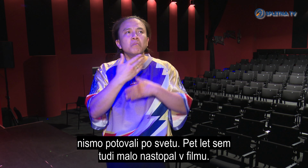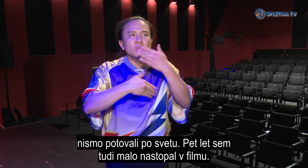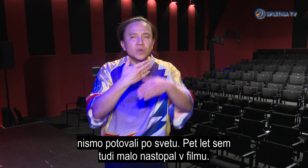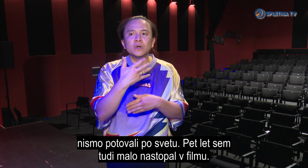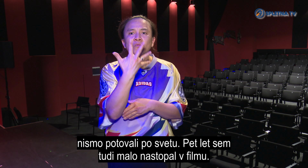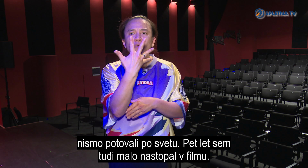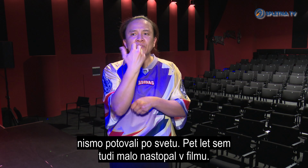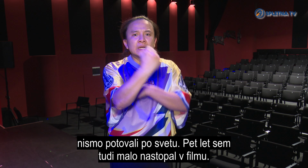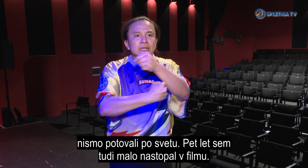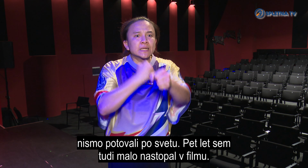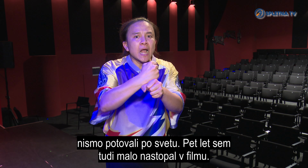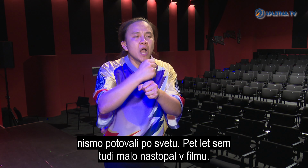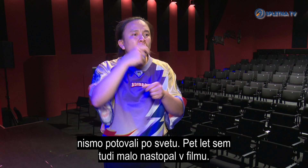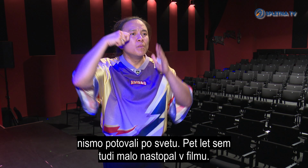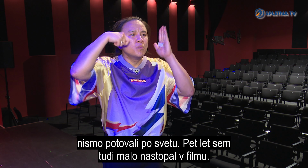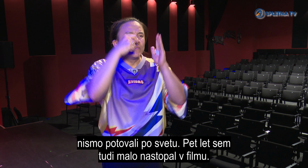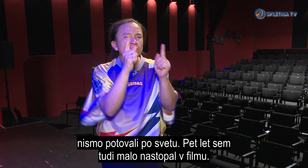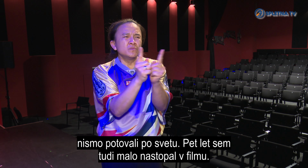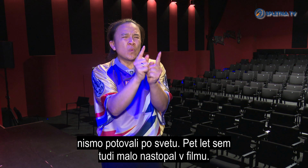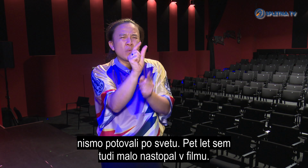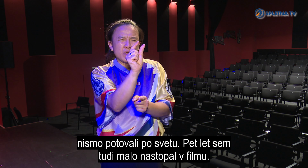5 let sem tudi malo nastopal v filmu.